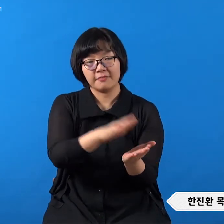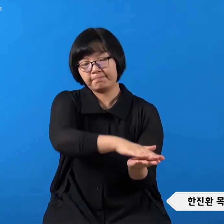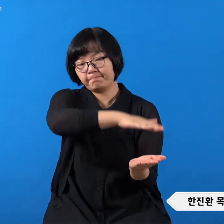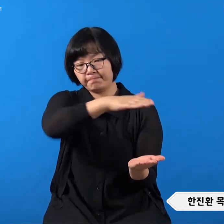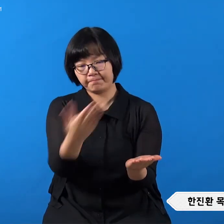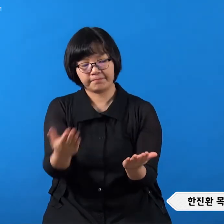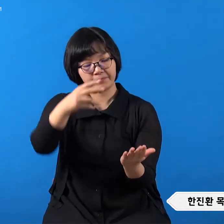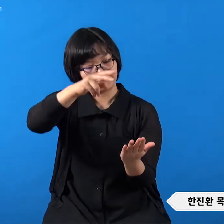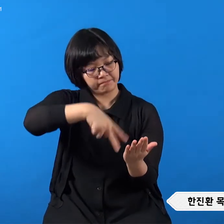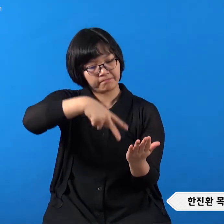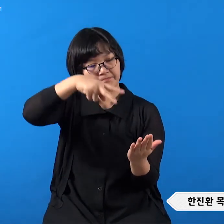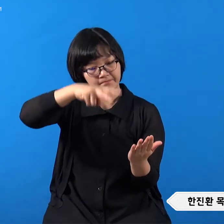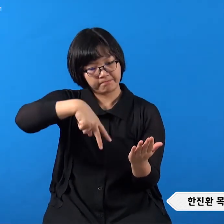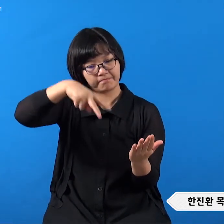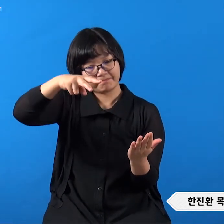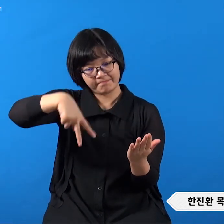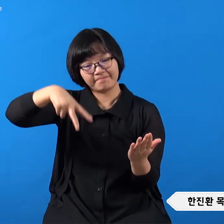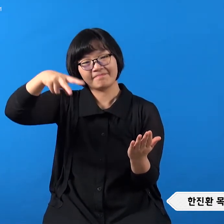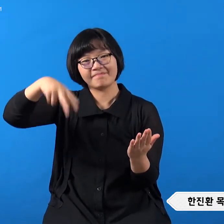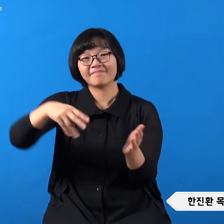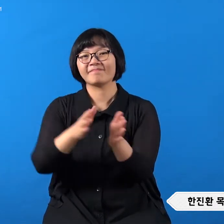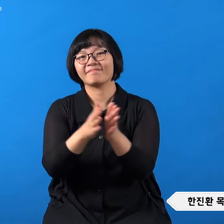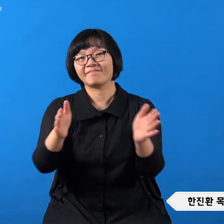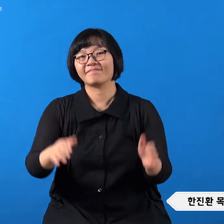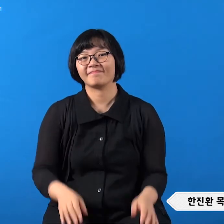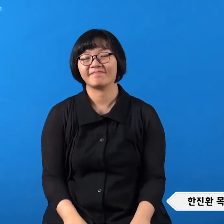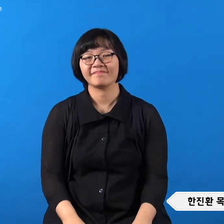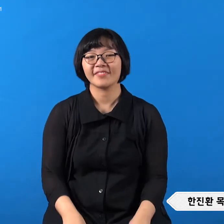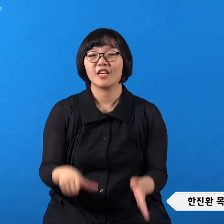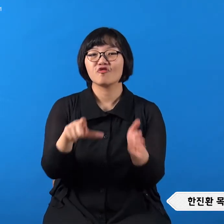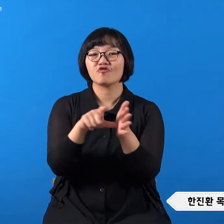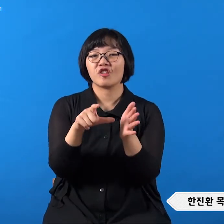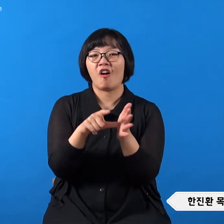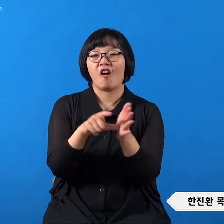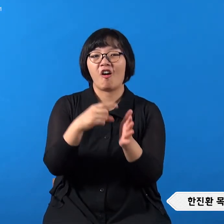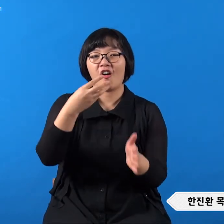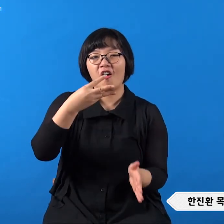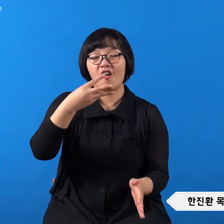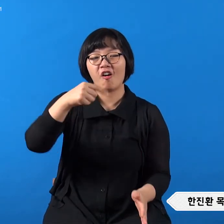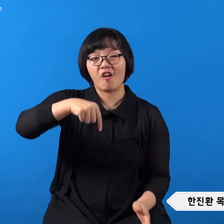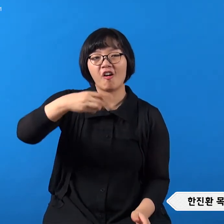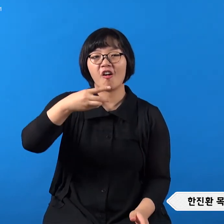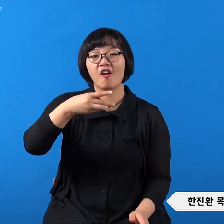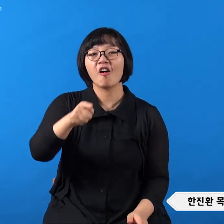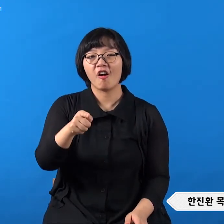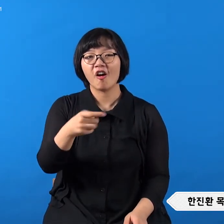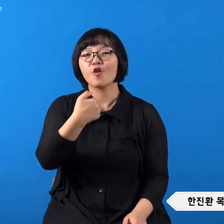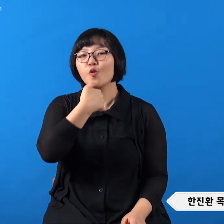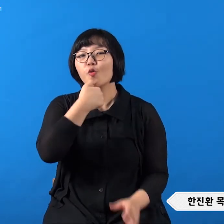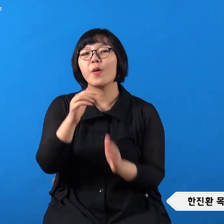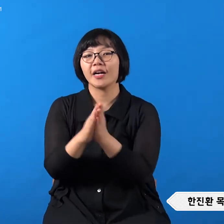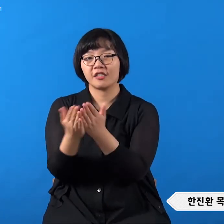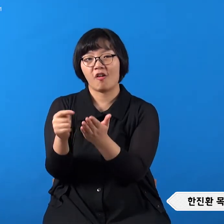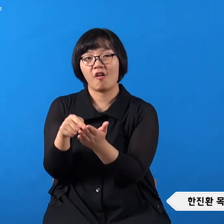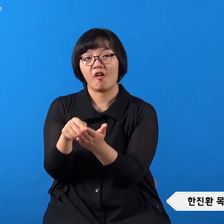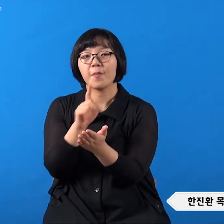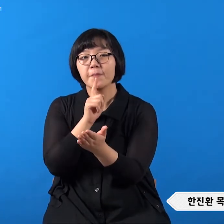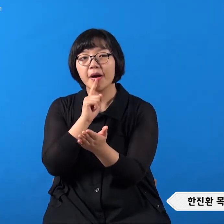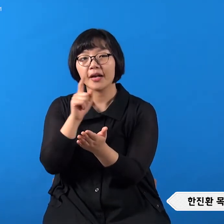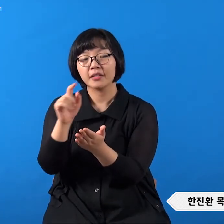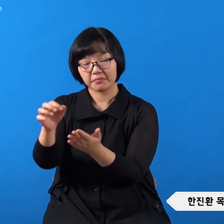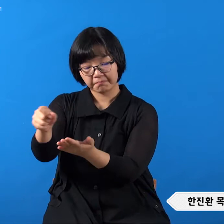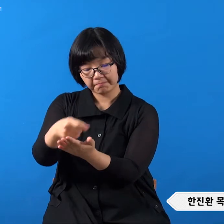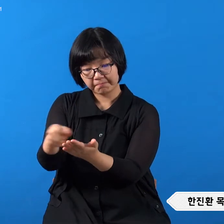어느 날 마르틴 루터가 쓴 로마서 주석 서문을 읽다가 이 사람에게 빛이